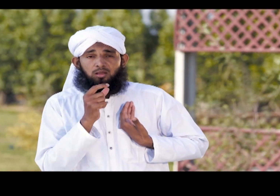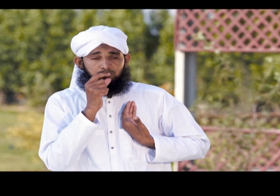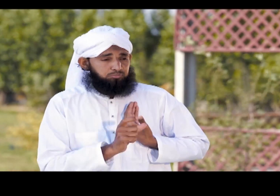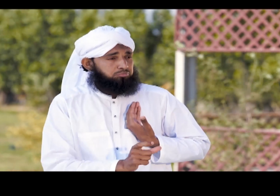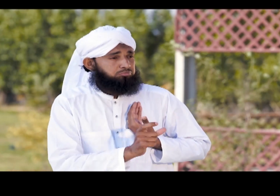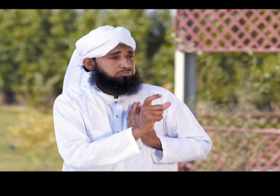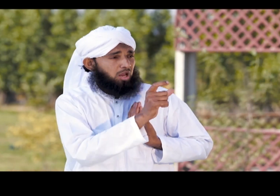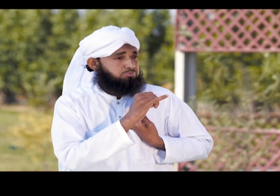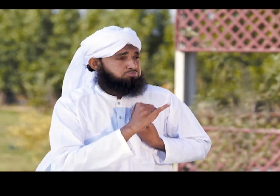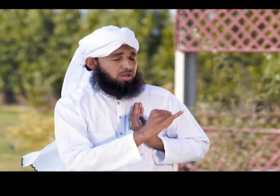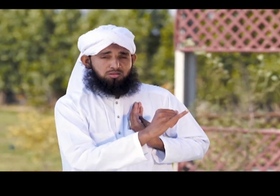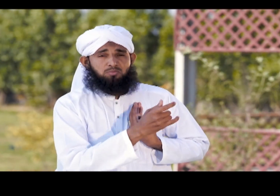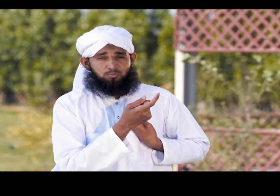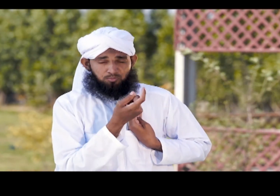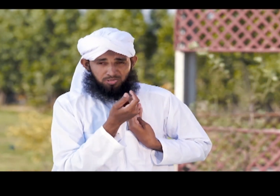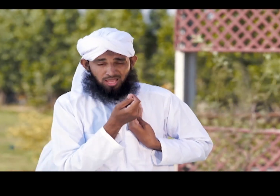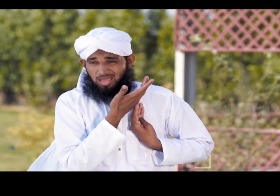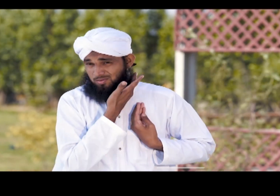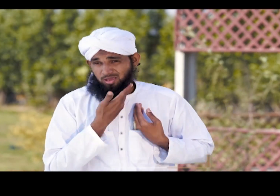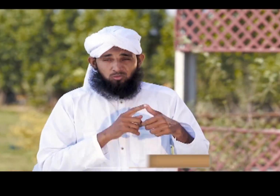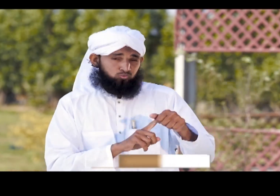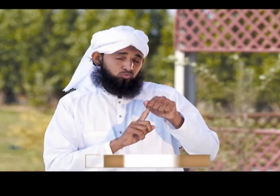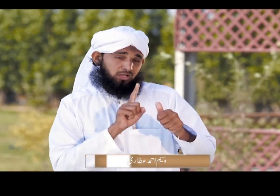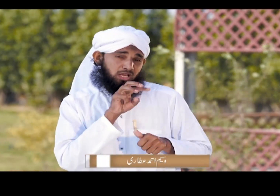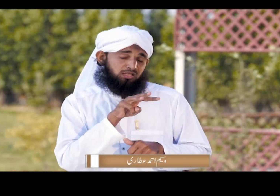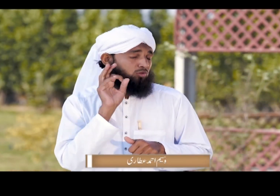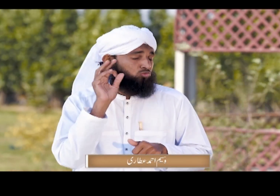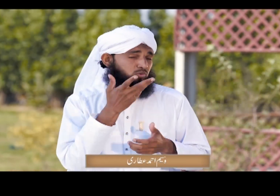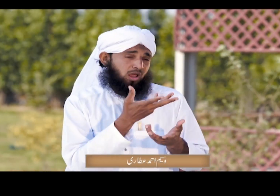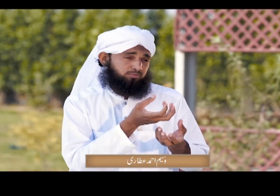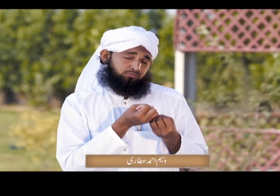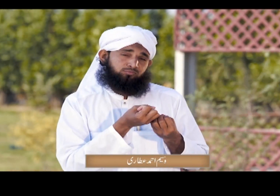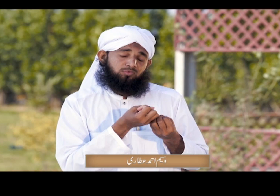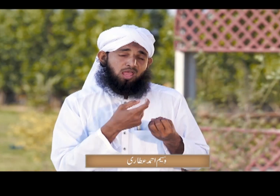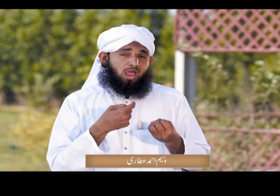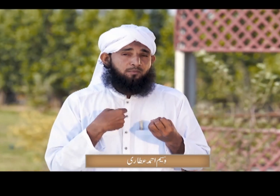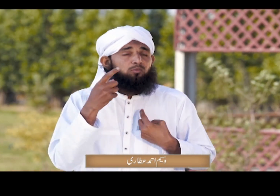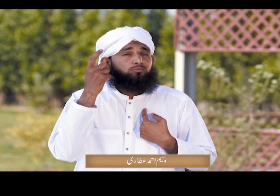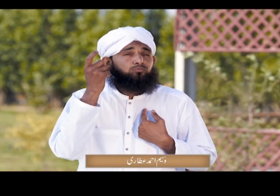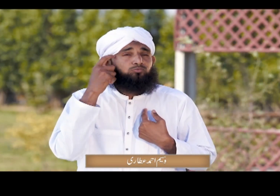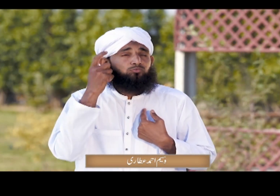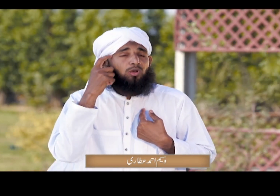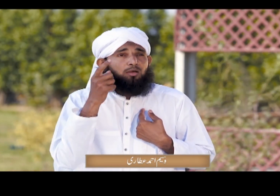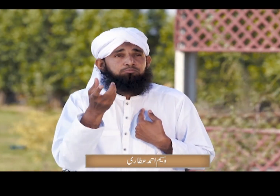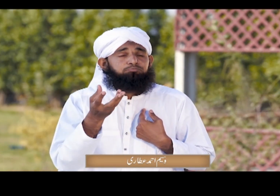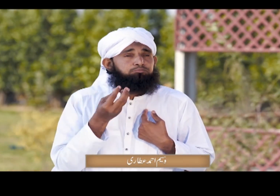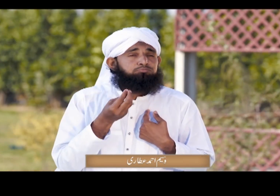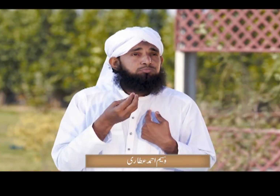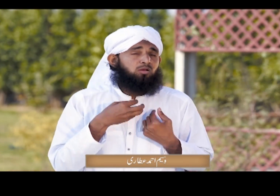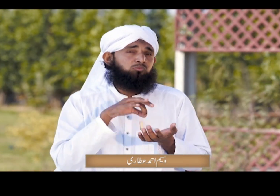میں خرچ کے لیے مجھے 1000 درہم کی ضرورت ہے۔ حضرت واقدی رحمت اللہ علیہ نے وہی تھیلی وہاں